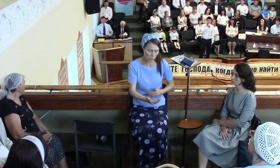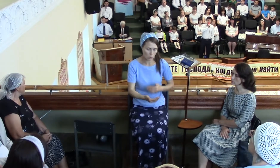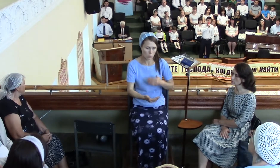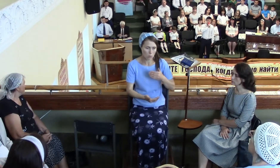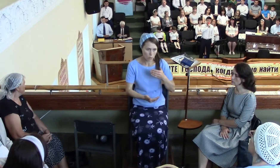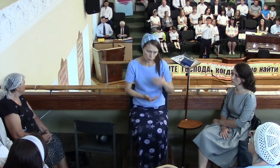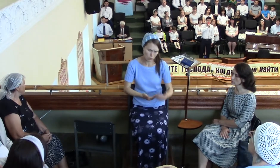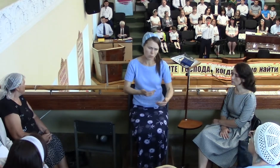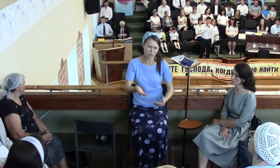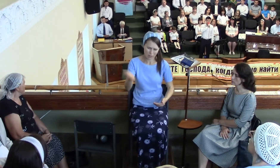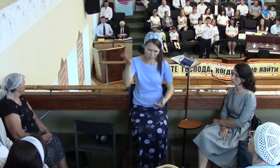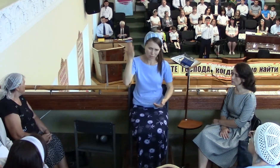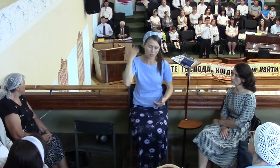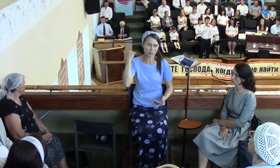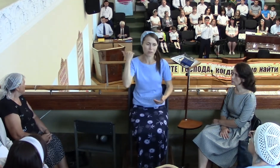шел тогда,